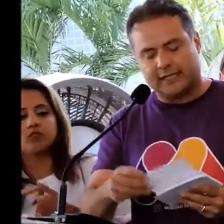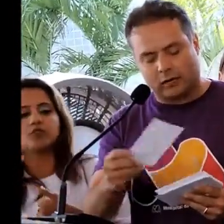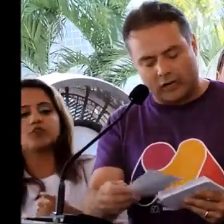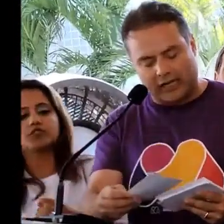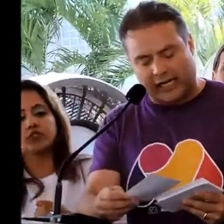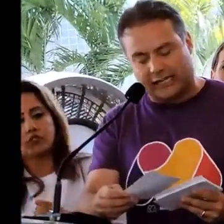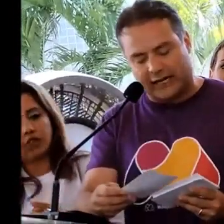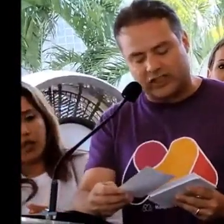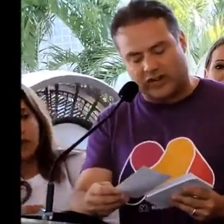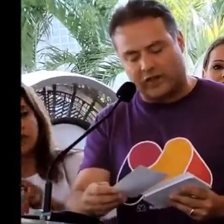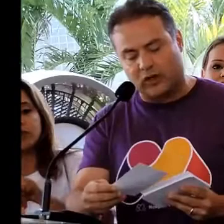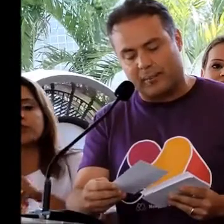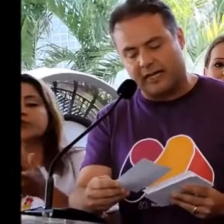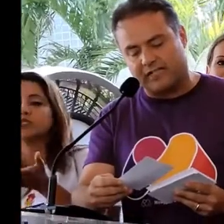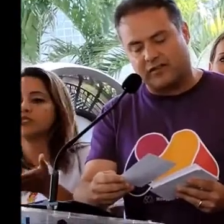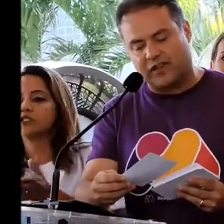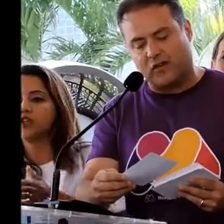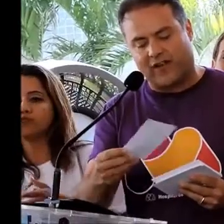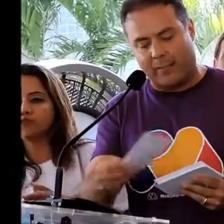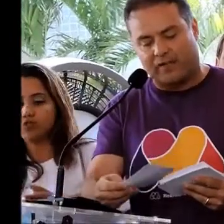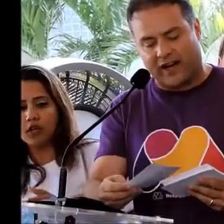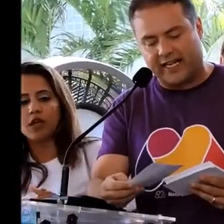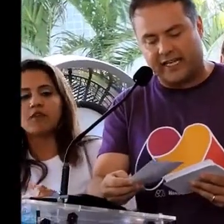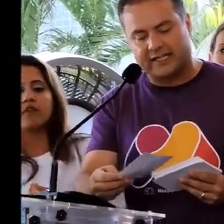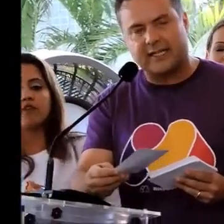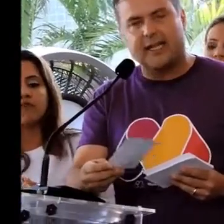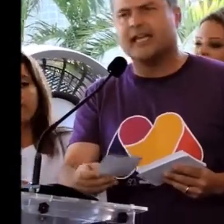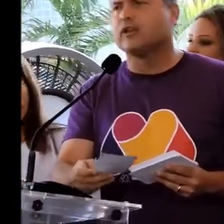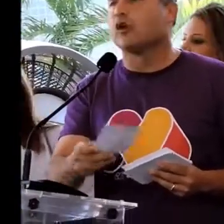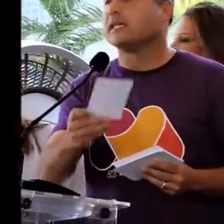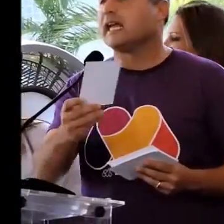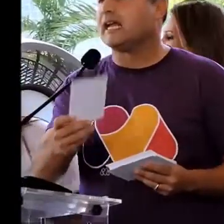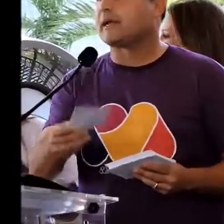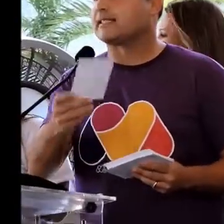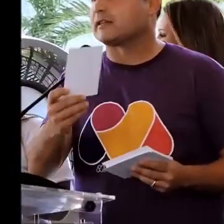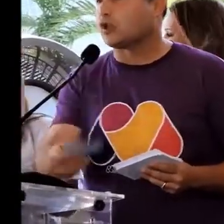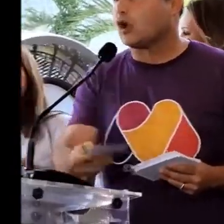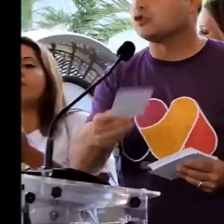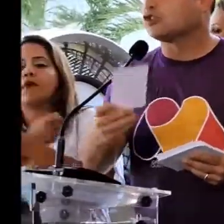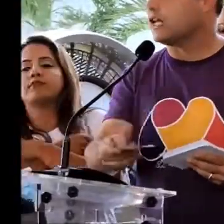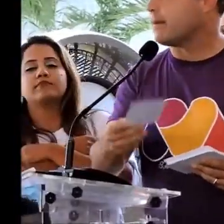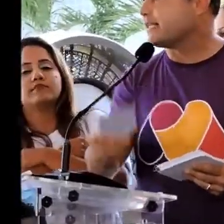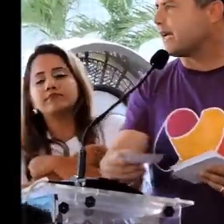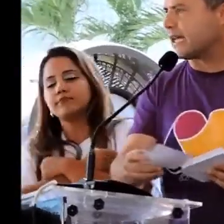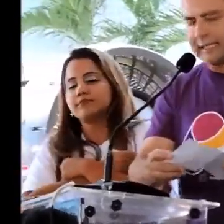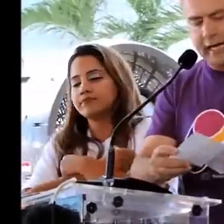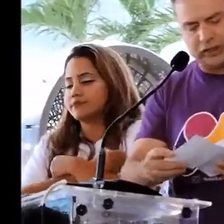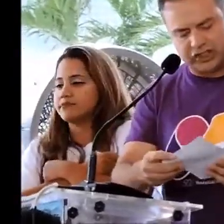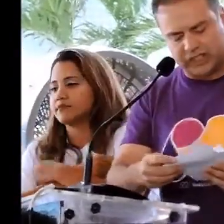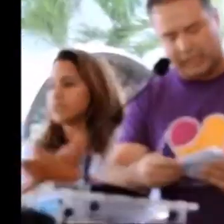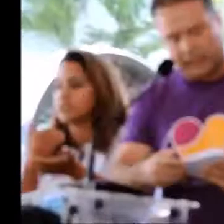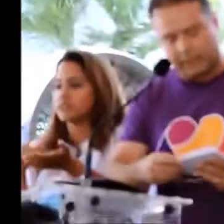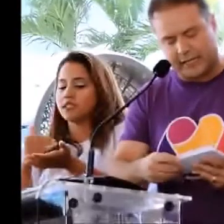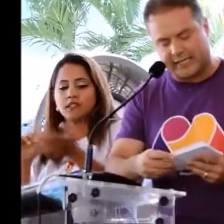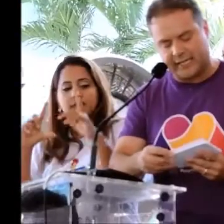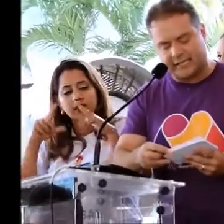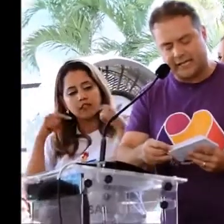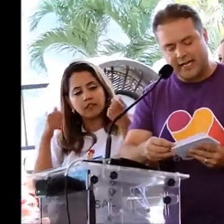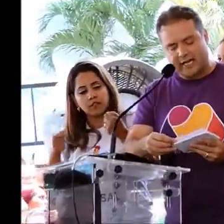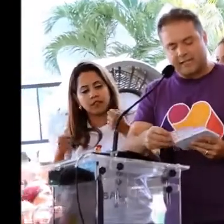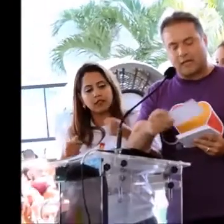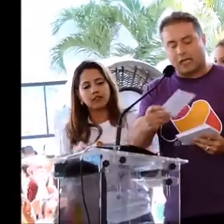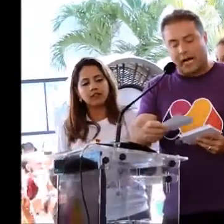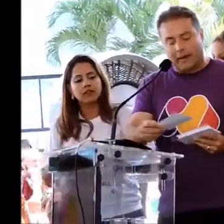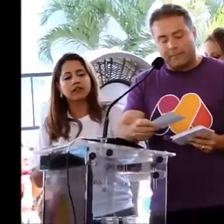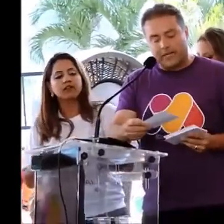Bulhões. Saudar o secretário-chefe do Gabinete Civil, Fábio Farias. E em nome dele abraçar todos os demais secretários de Estado aqui